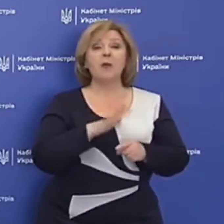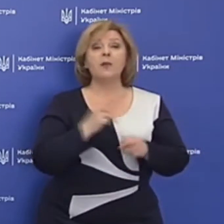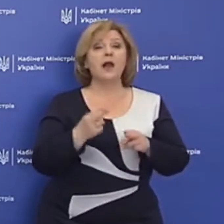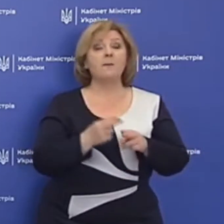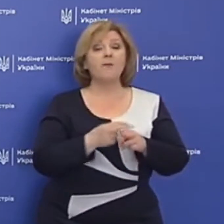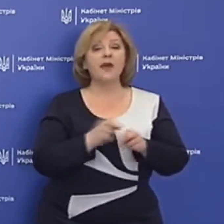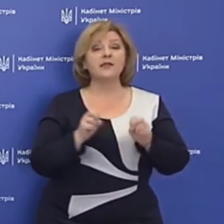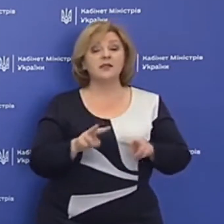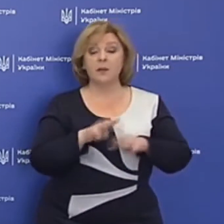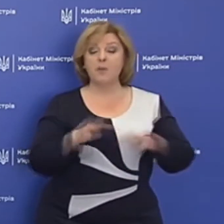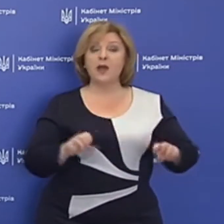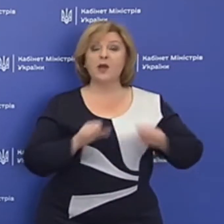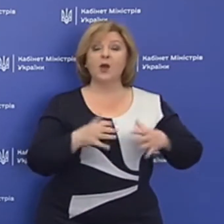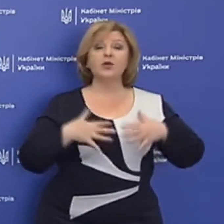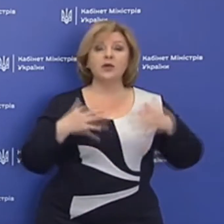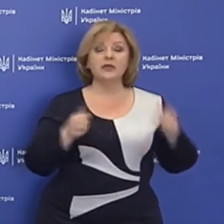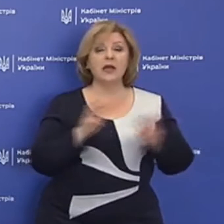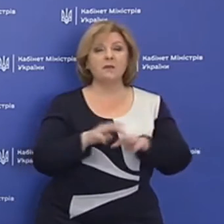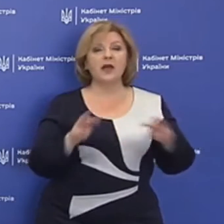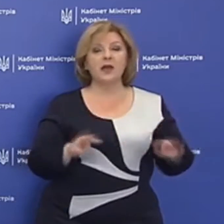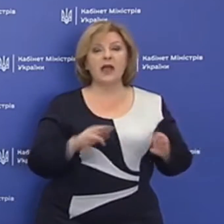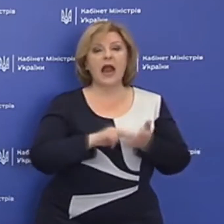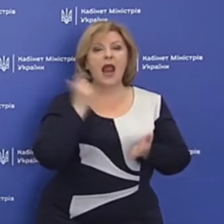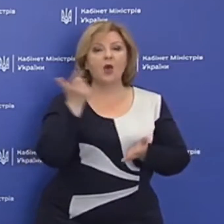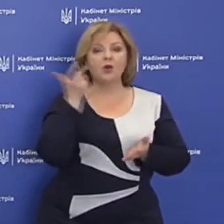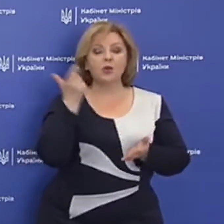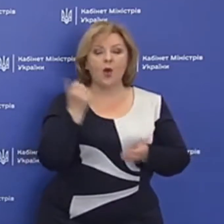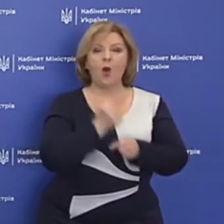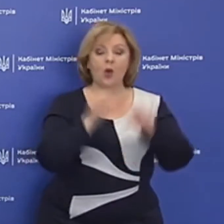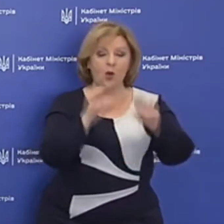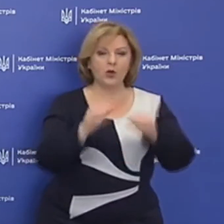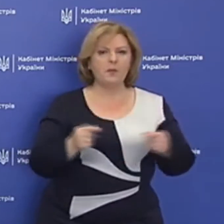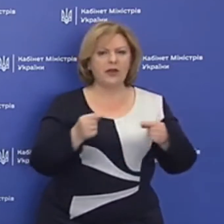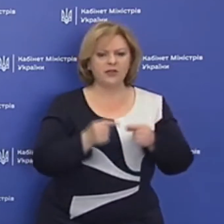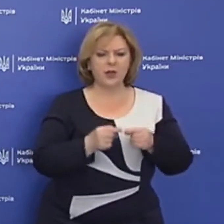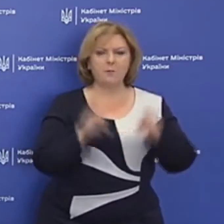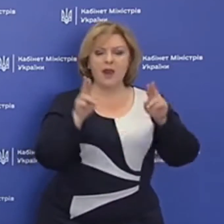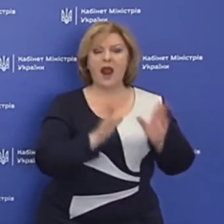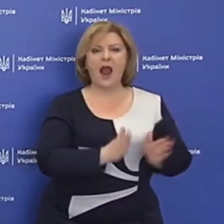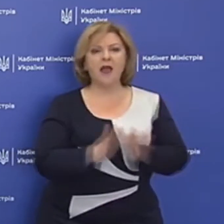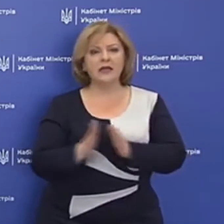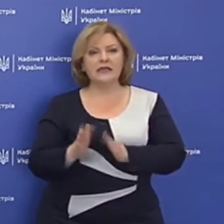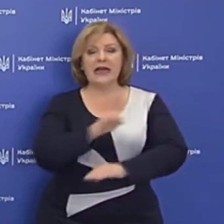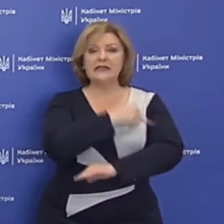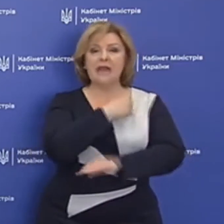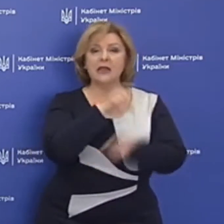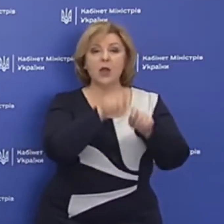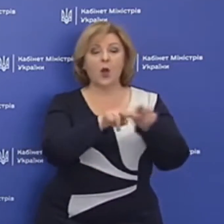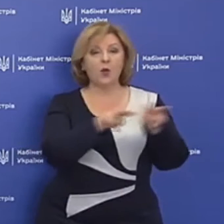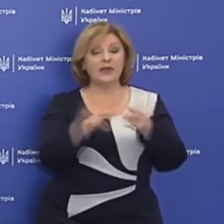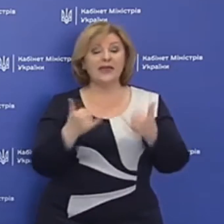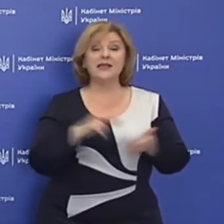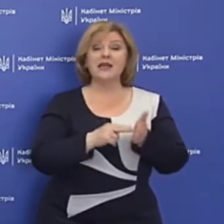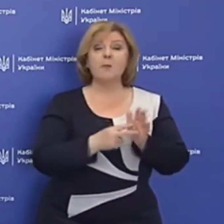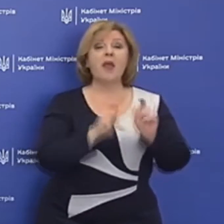безпечно, Міністерство охорони здоров'я та Міністерство економіки розробили чіткий алгоритм санітарного контролю. Зараз